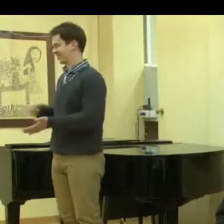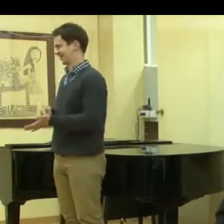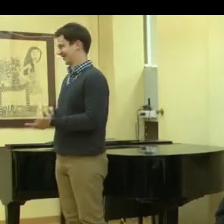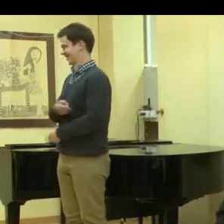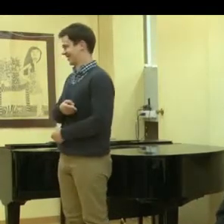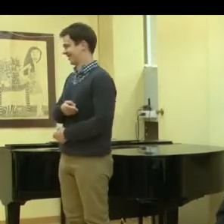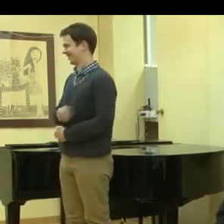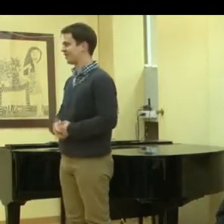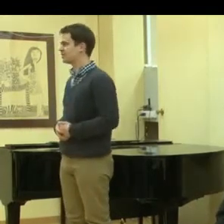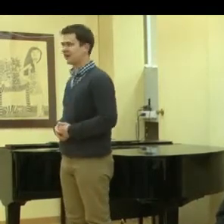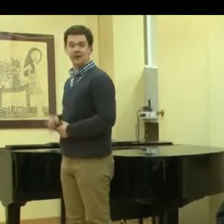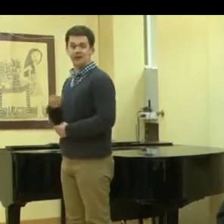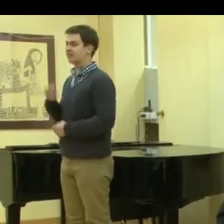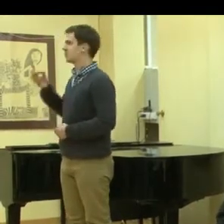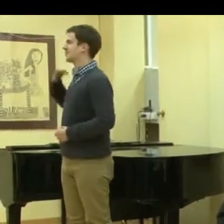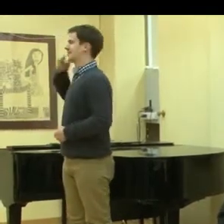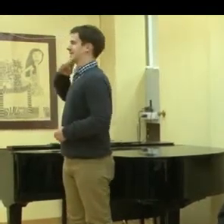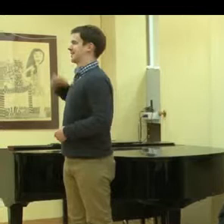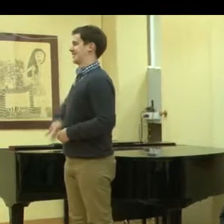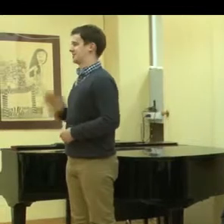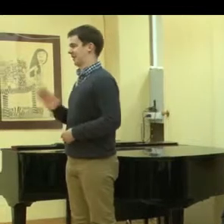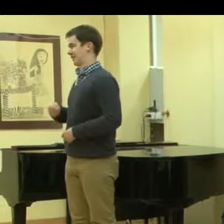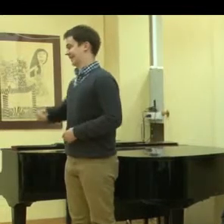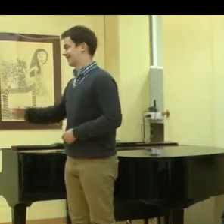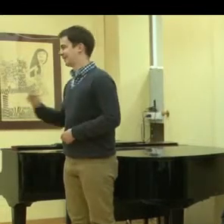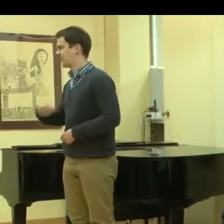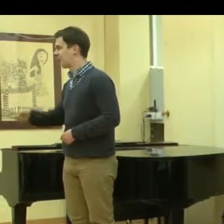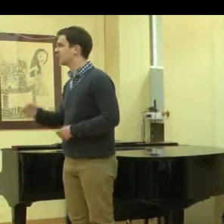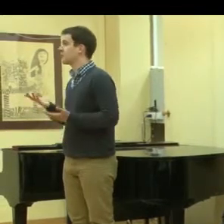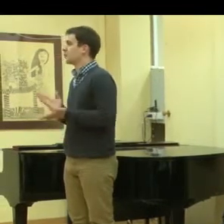więc pełnia radości.